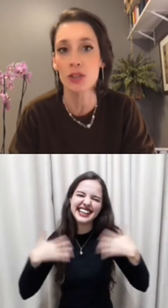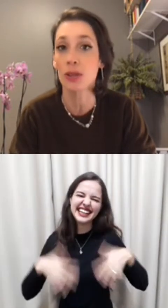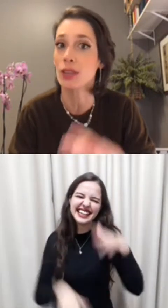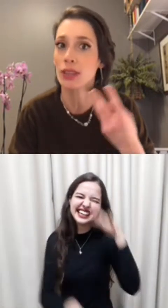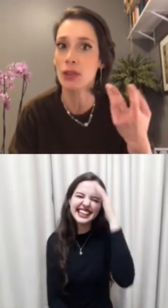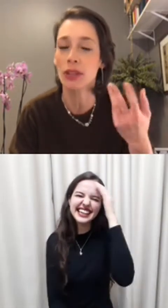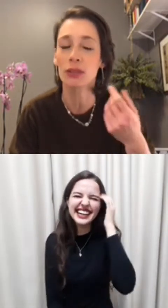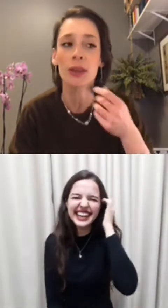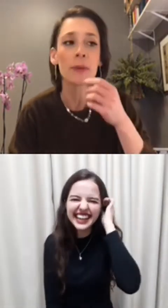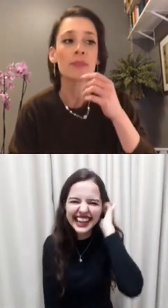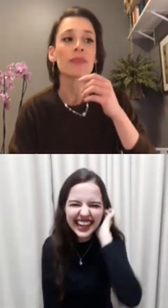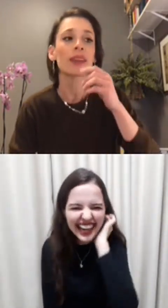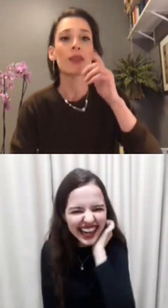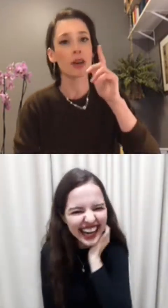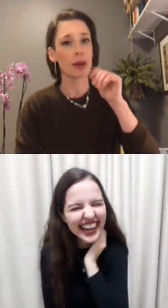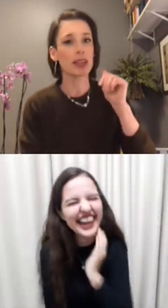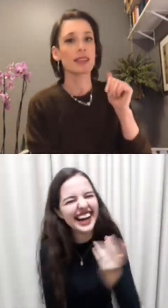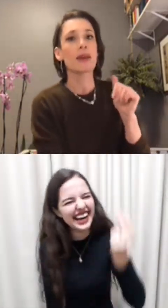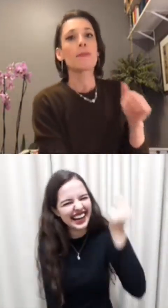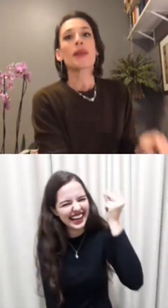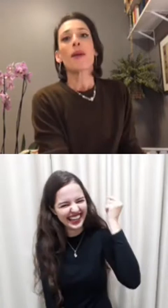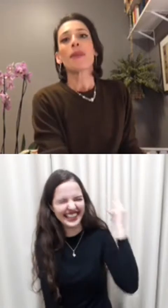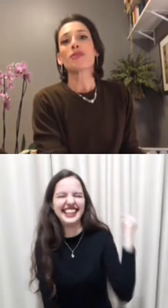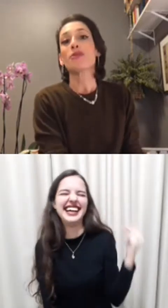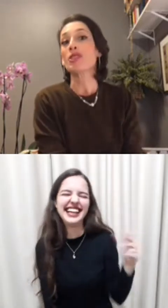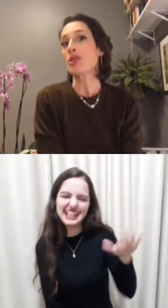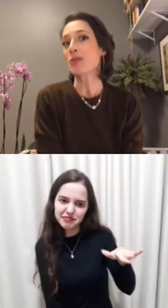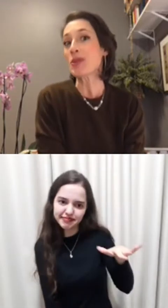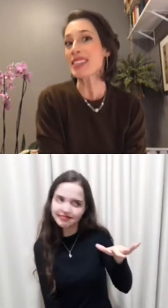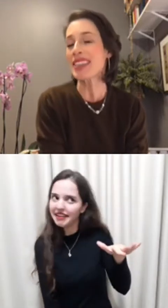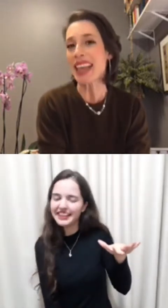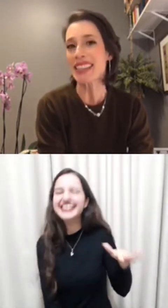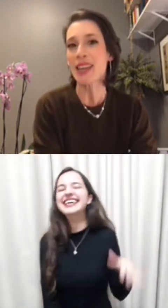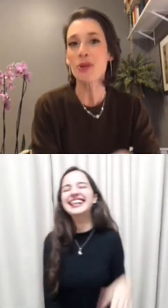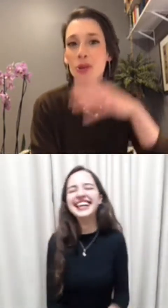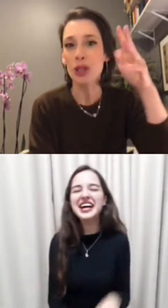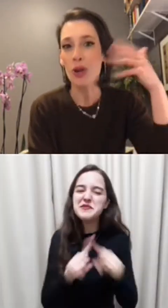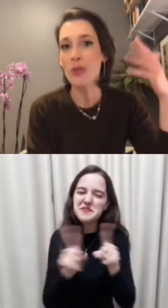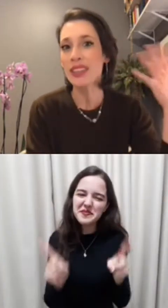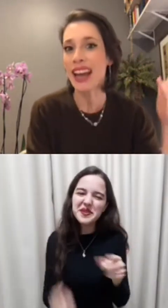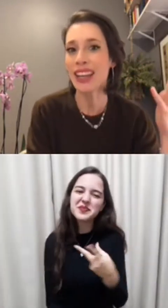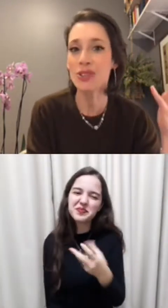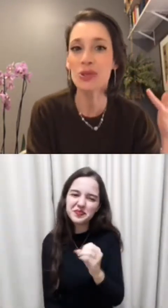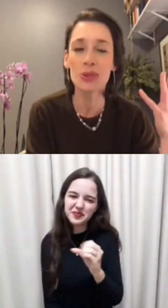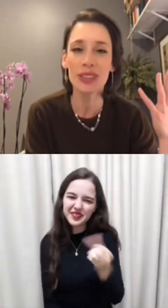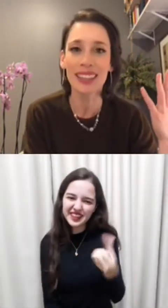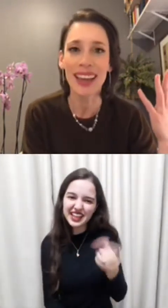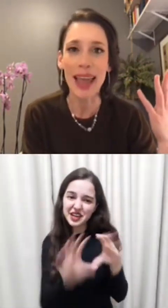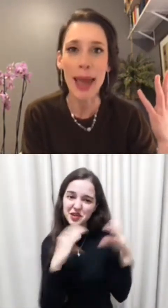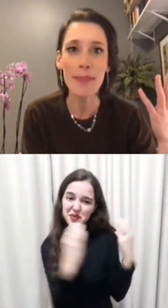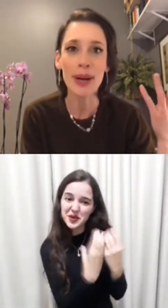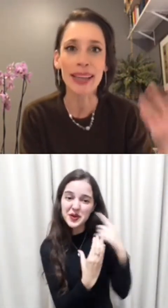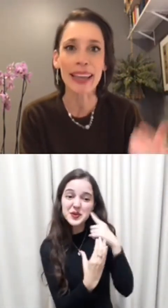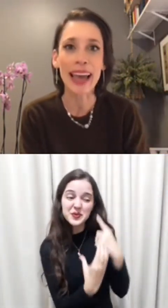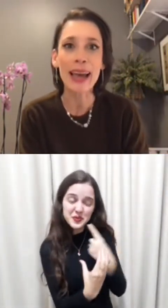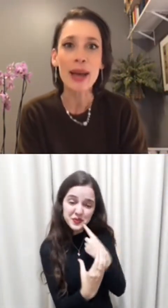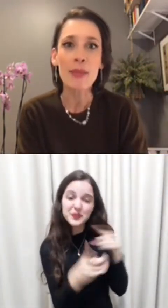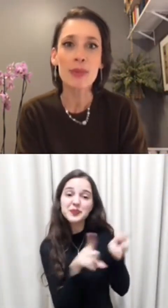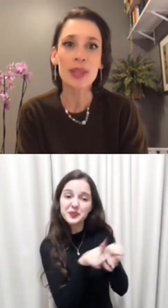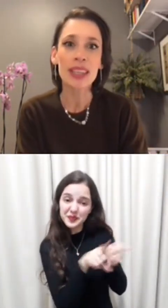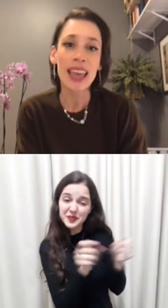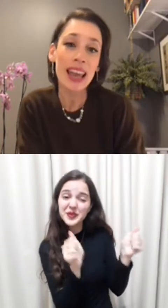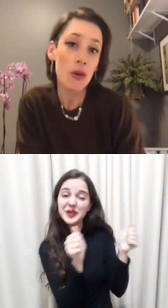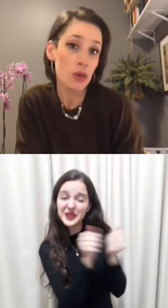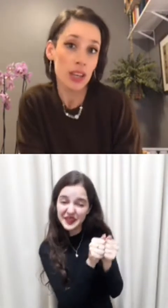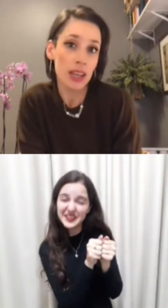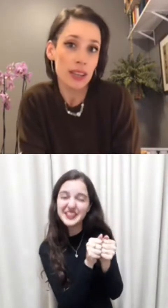gente, eu tenho 38. Não era uma criança. Mas eu fiz em 2006, eu e toda a comunidade surda da época, né?